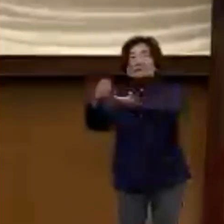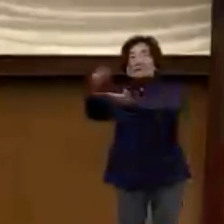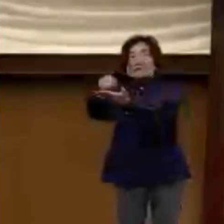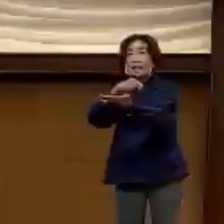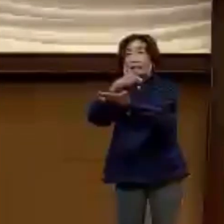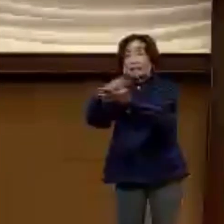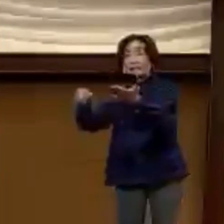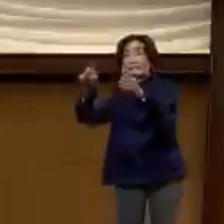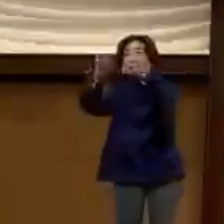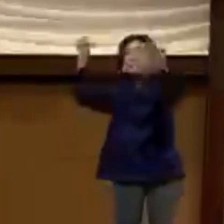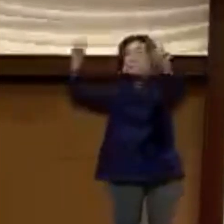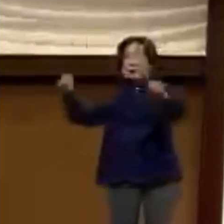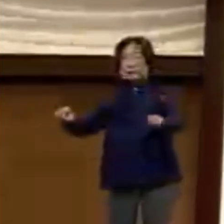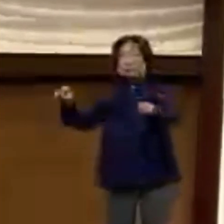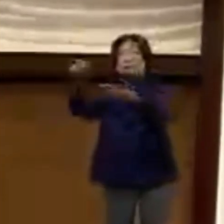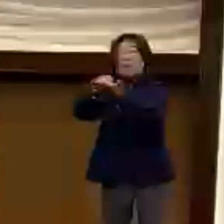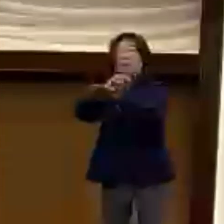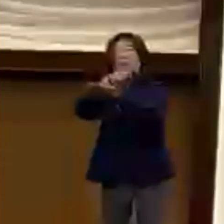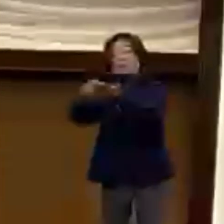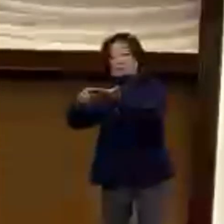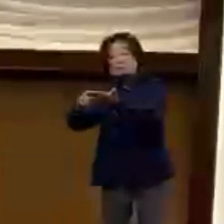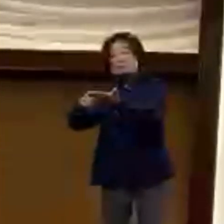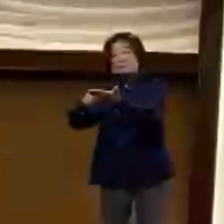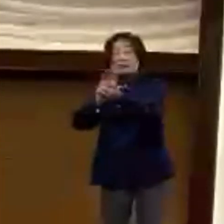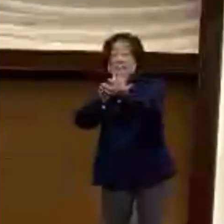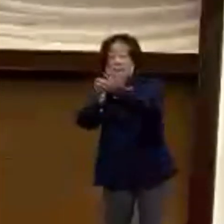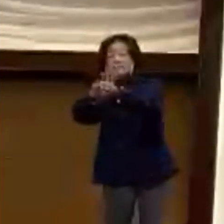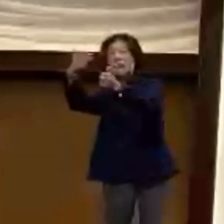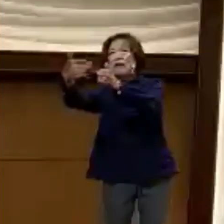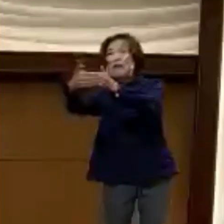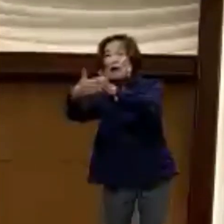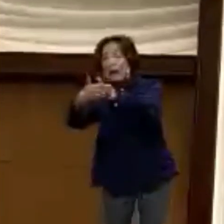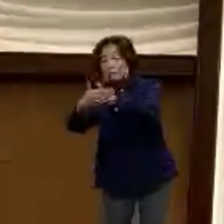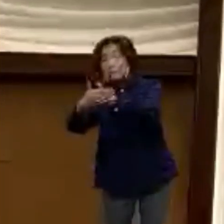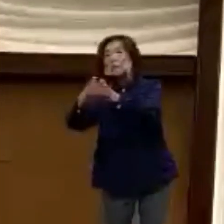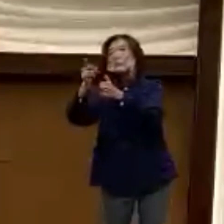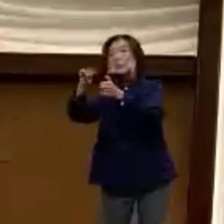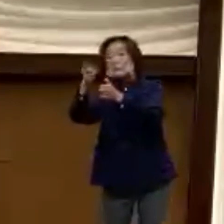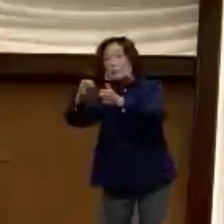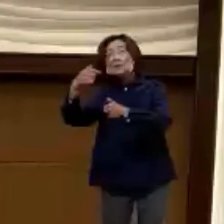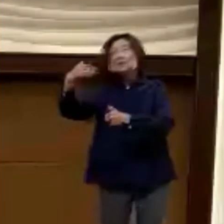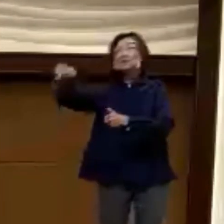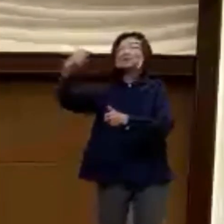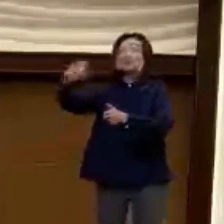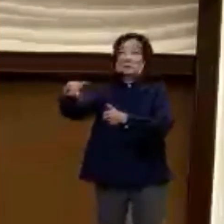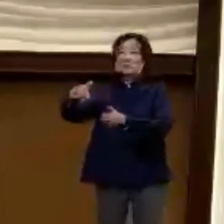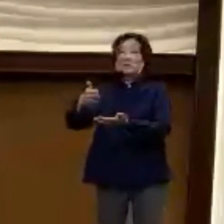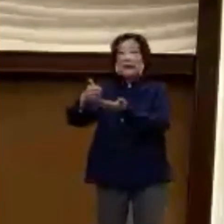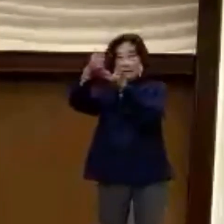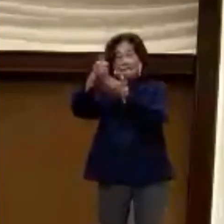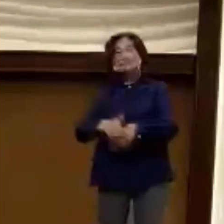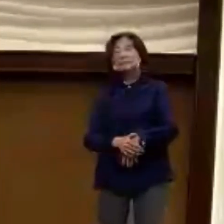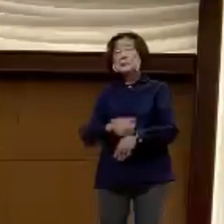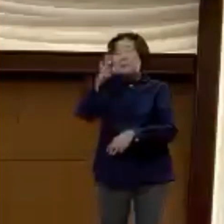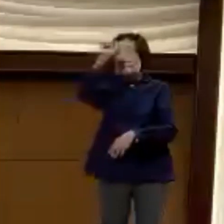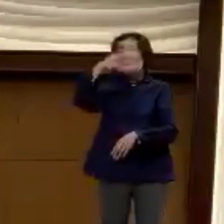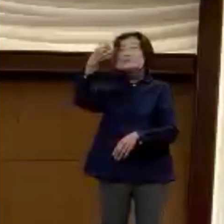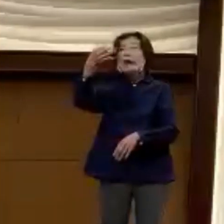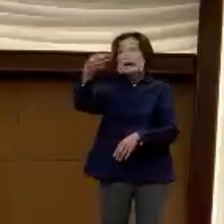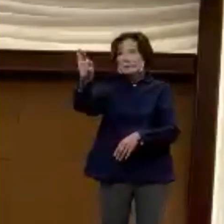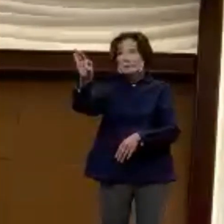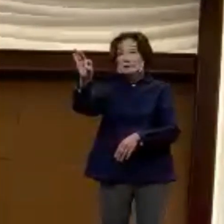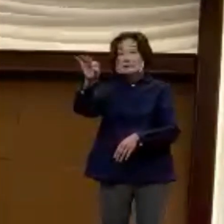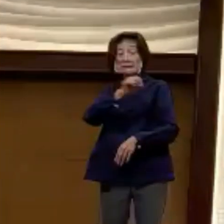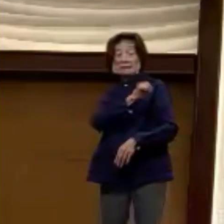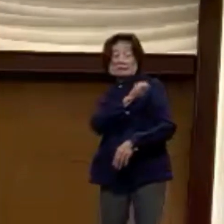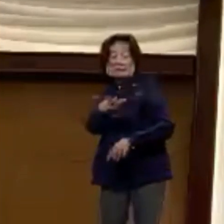う、お互いの問題を解決し合う、お互いを支え合う、そういう教育です。そのためにはもっと予算を